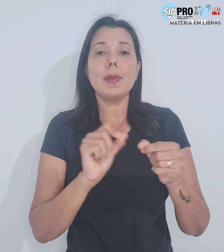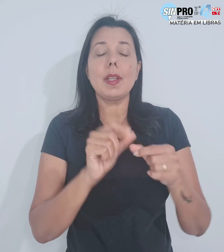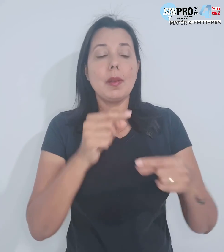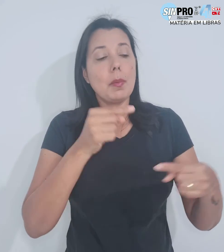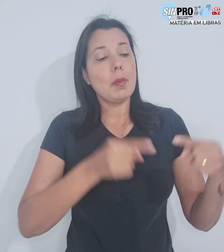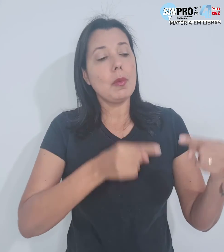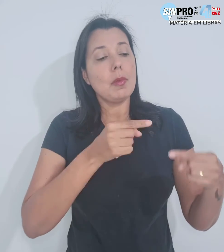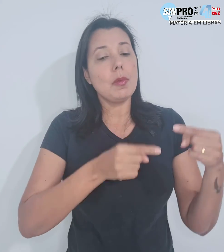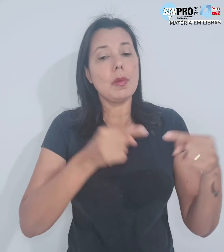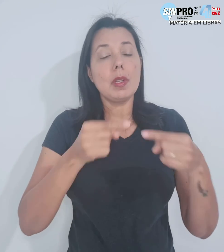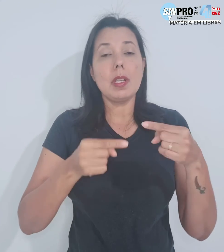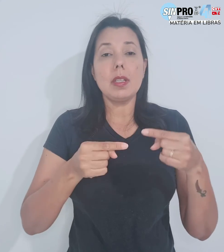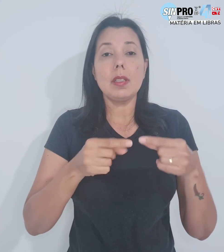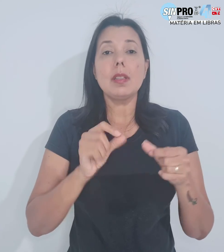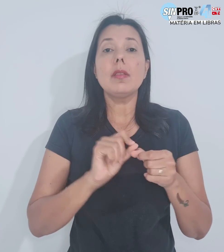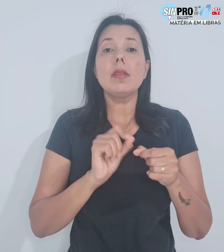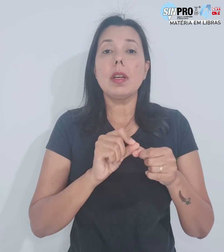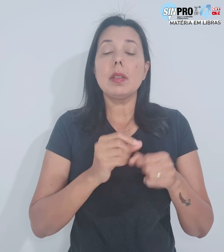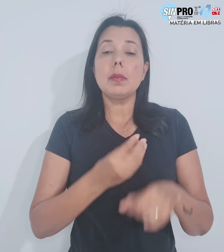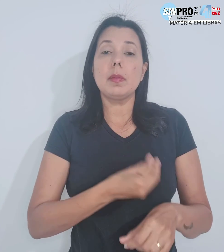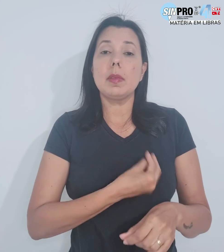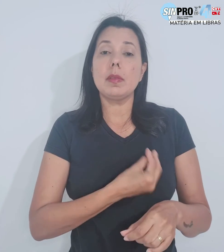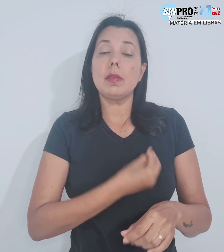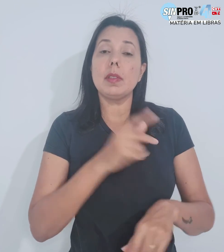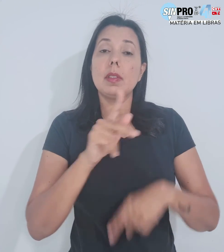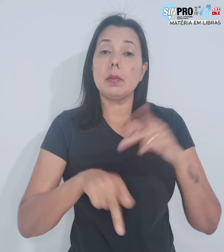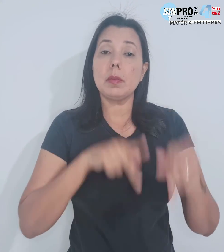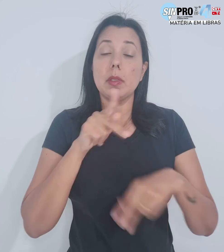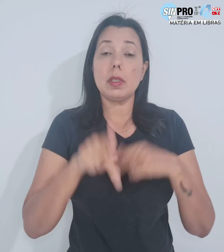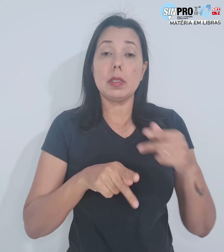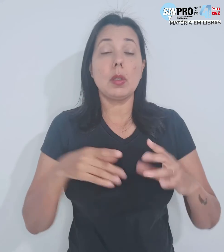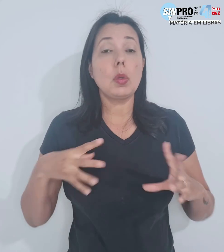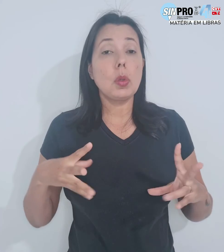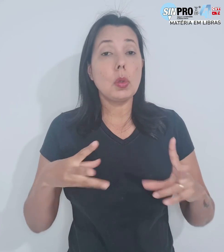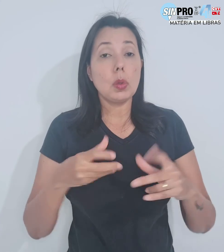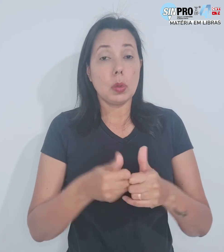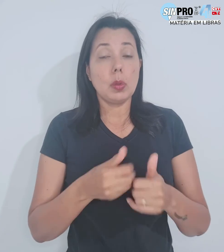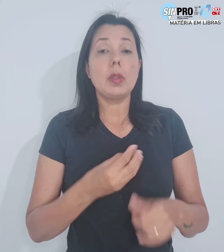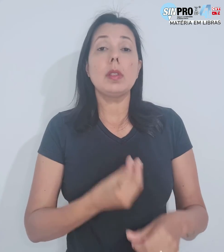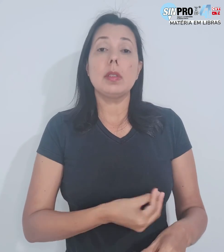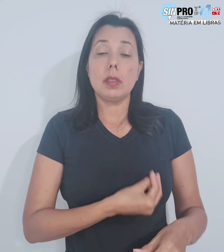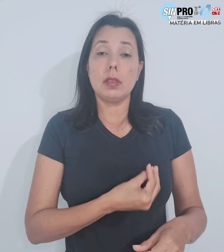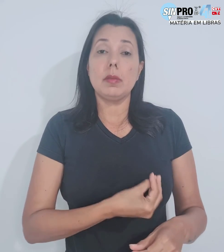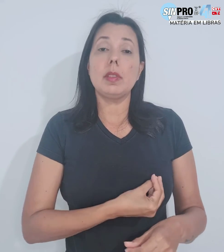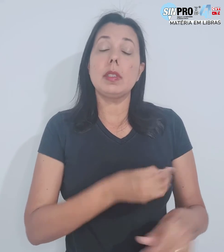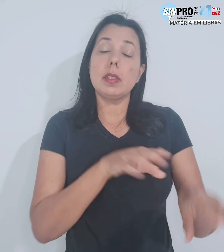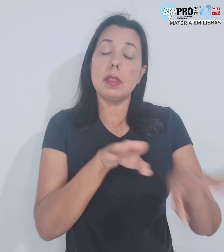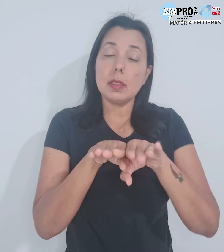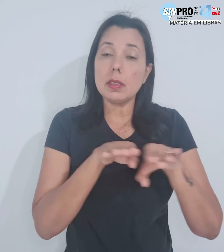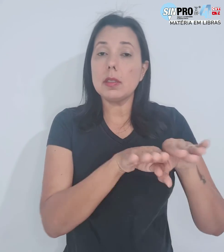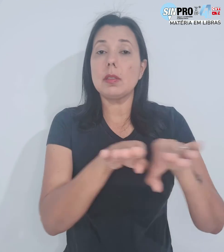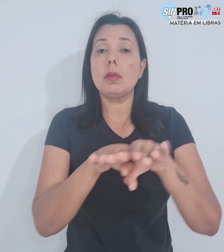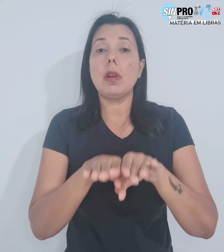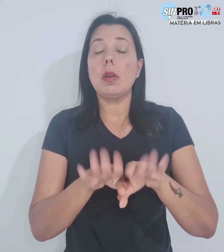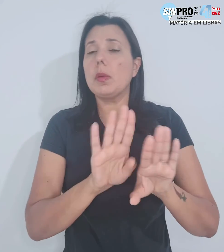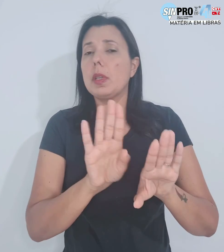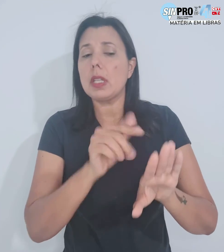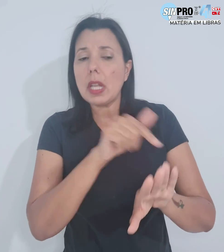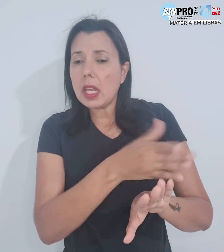aplicação de políticas que prezem pela vida do povo. Todas as vidas são iguais e